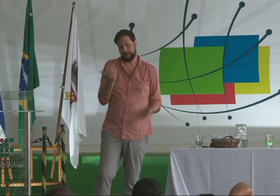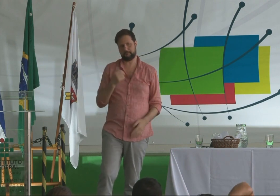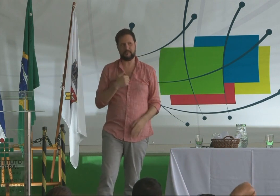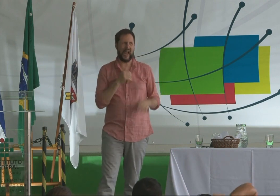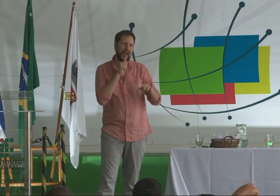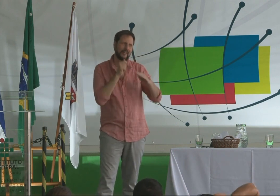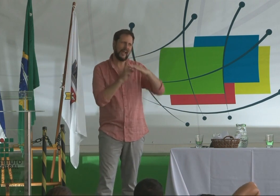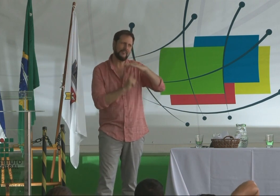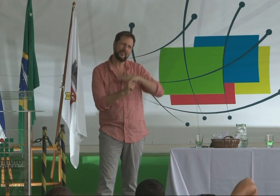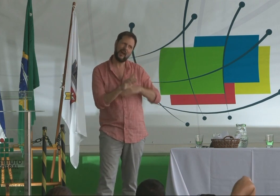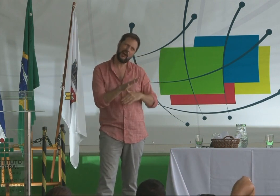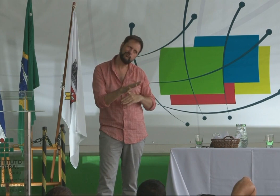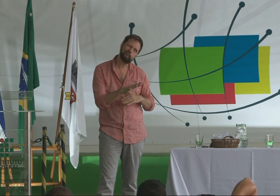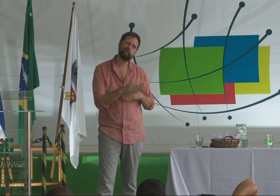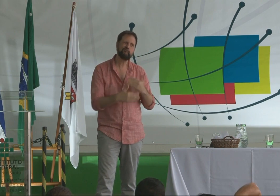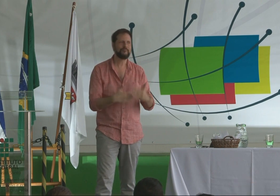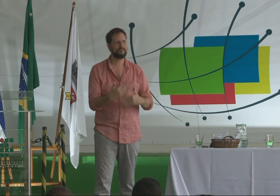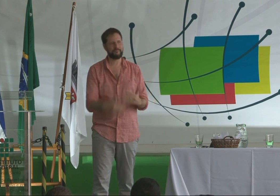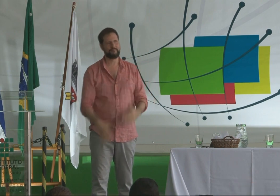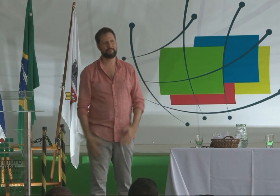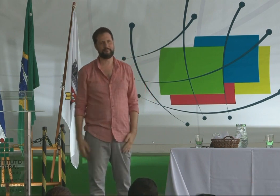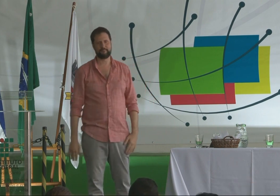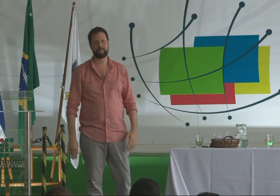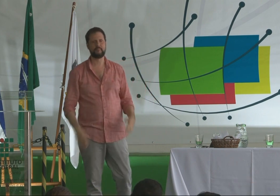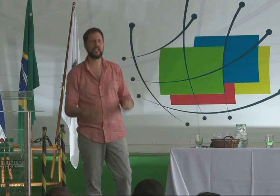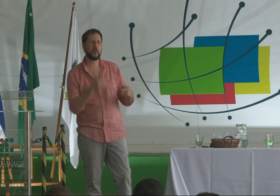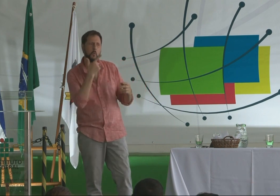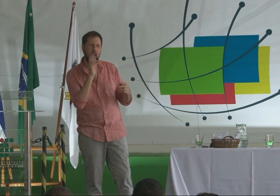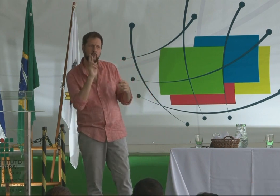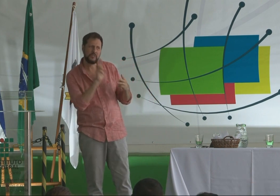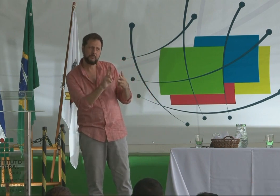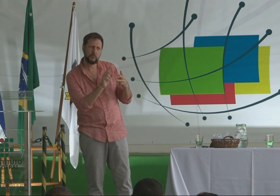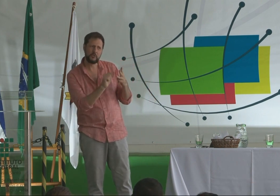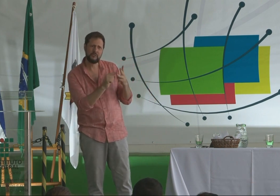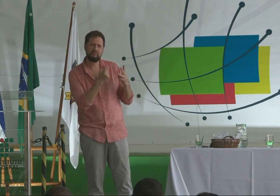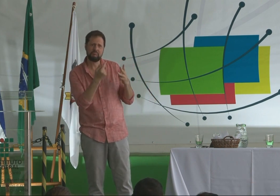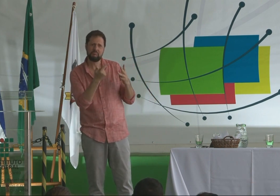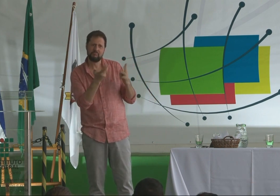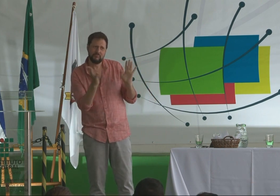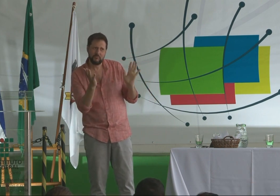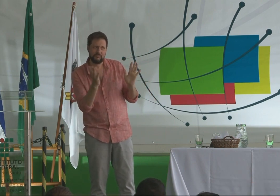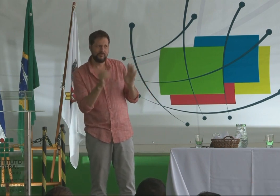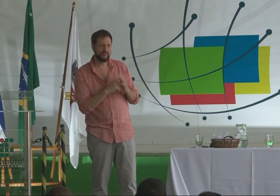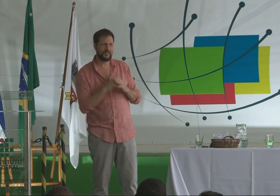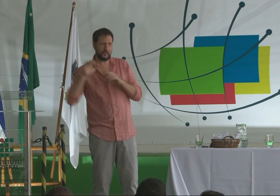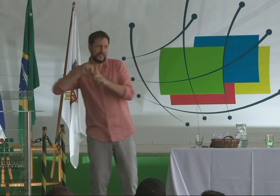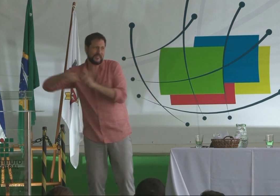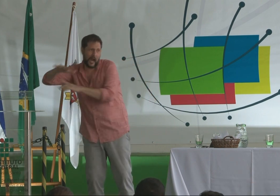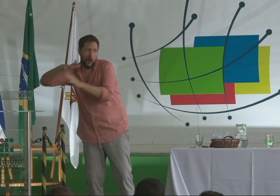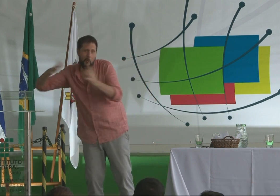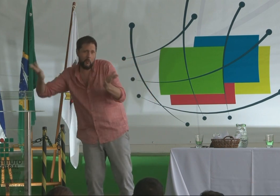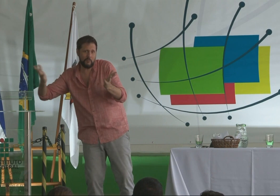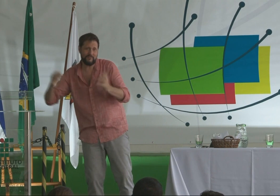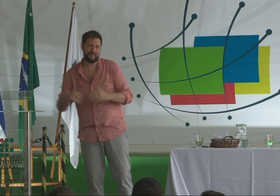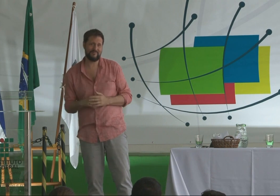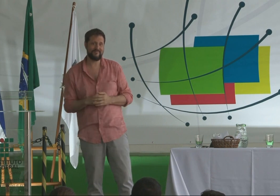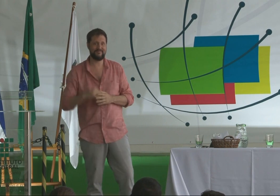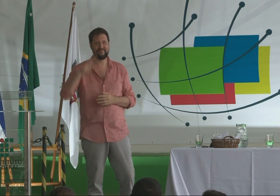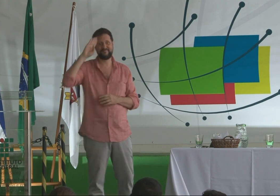constitui, que a língua do design seja presente nesses espaços. O avatar é uma coisa que não atende a gente ainda, é uma coisa que está em processo, é útil de